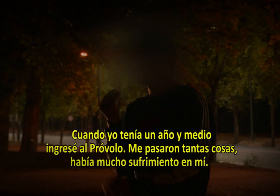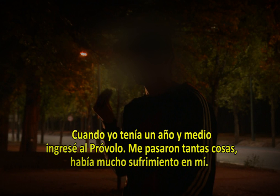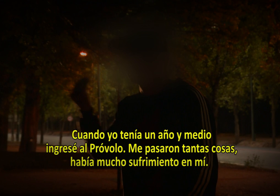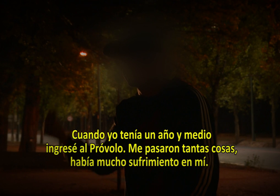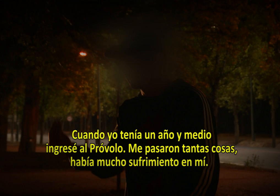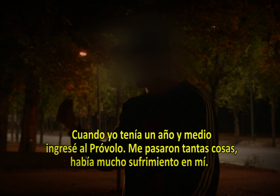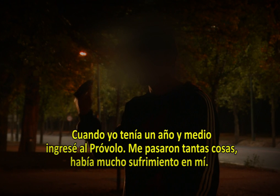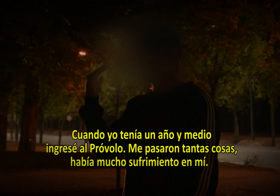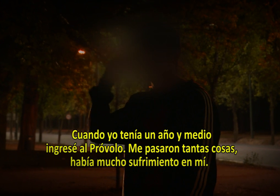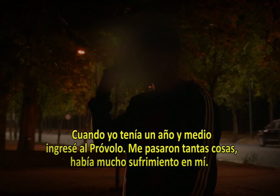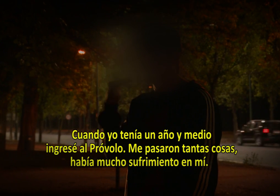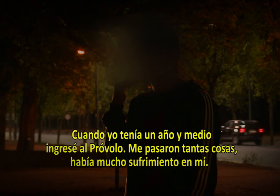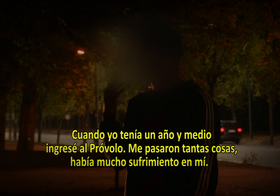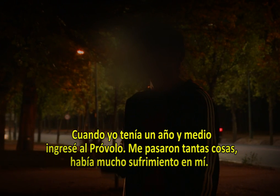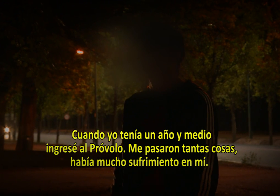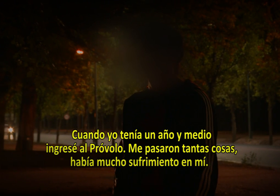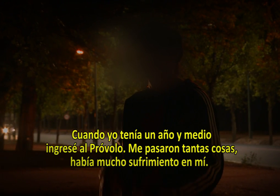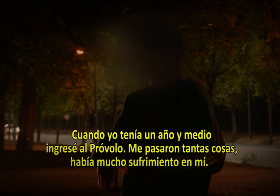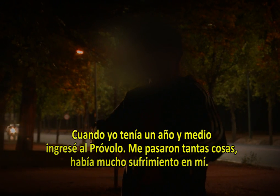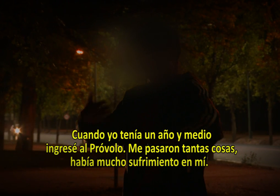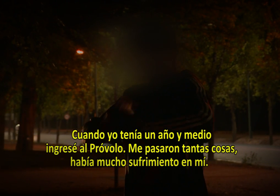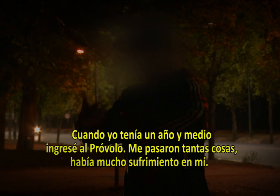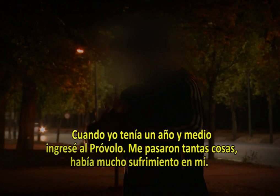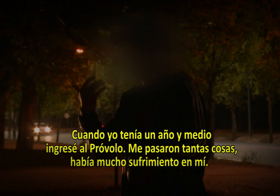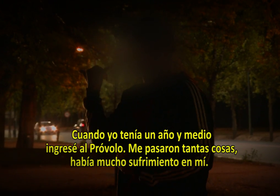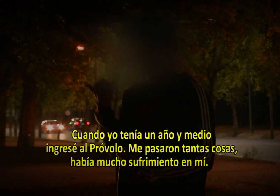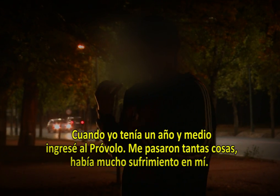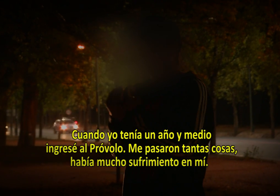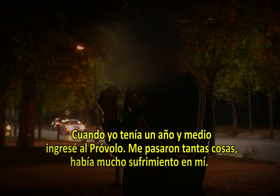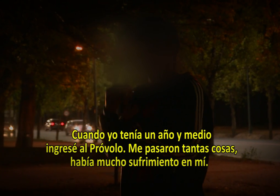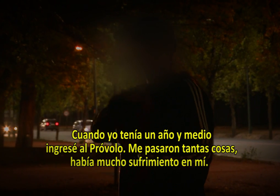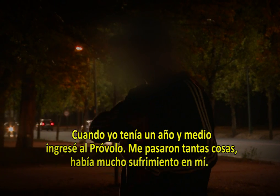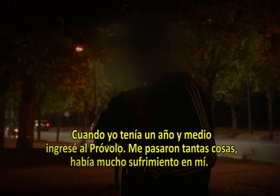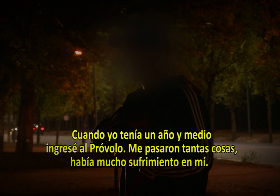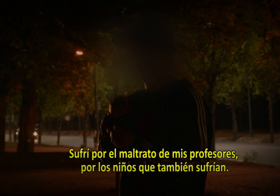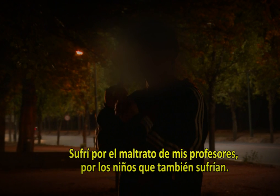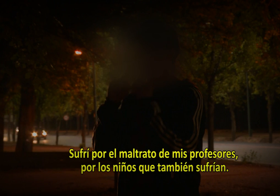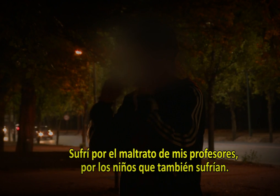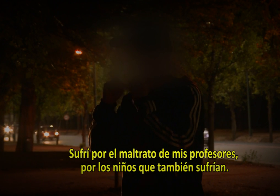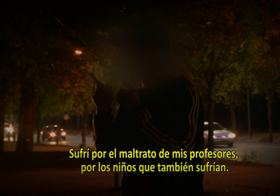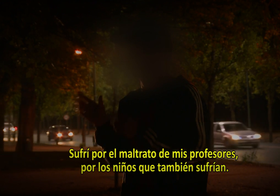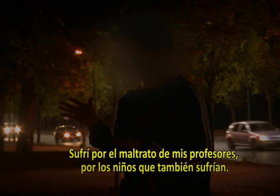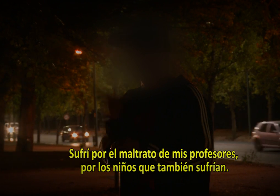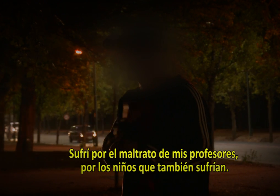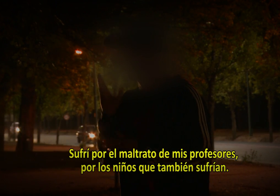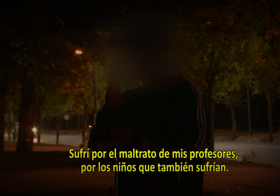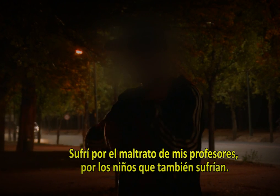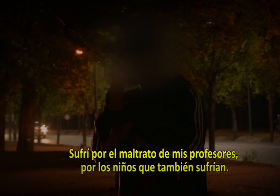medio, ingresé al Próbulo. Me pasaron tantas cosas, había mucho sufrimiento en mí. Sufrí por el maltrato de mis